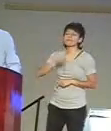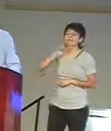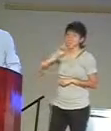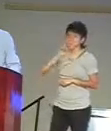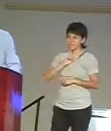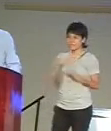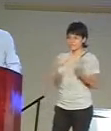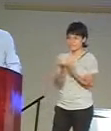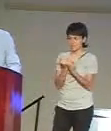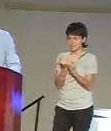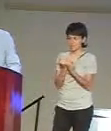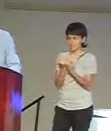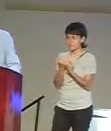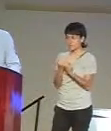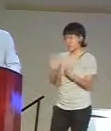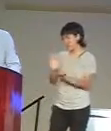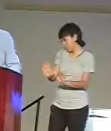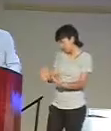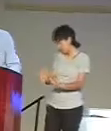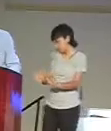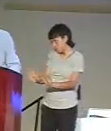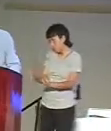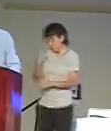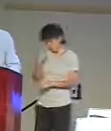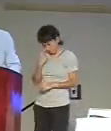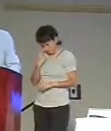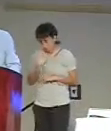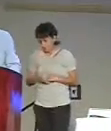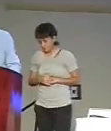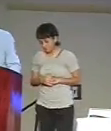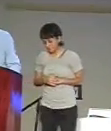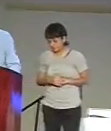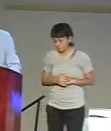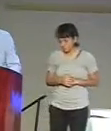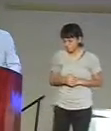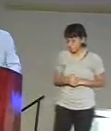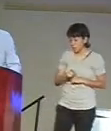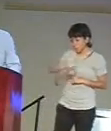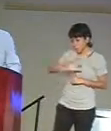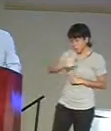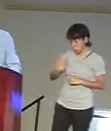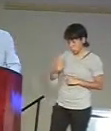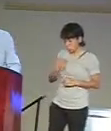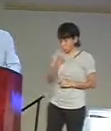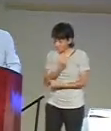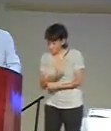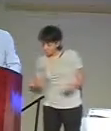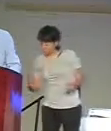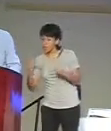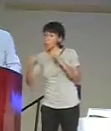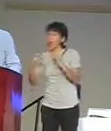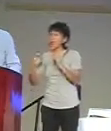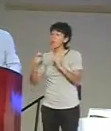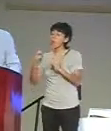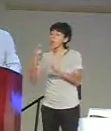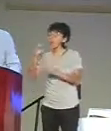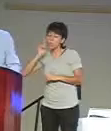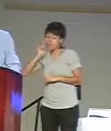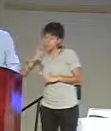dramaticemos. De hecho, por cada muerte neonatal y por cada muerte materna